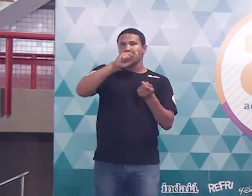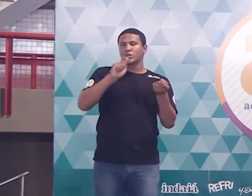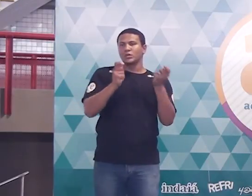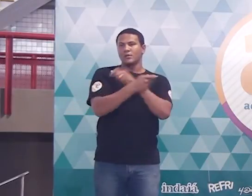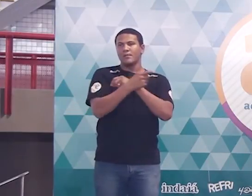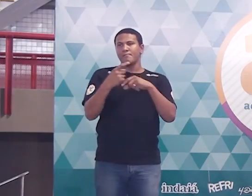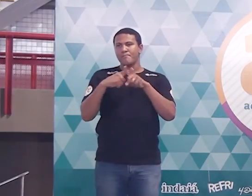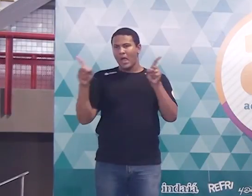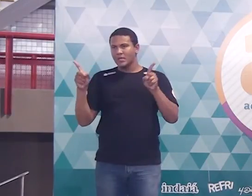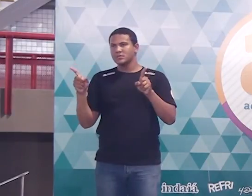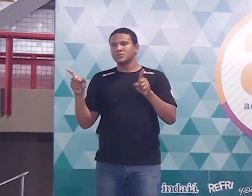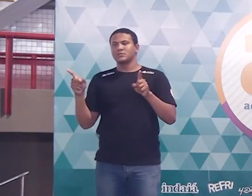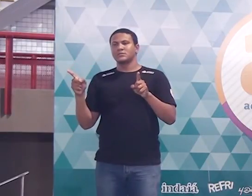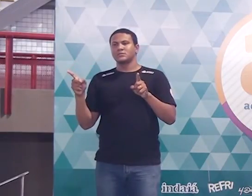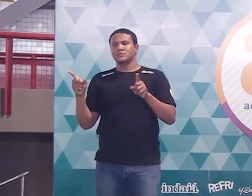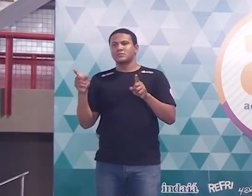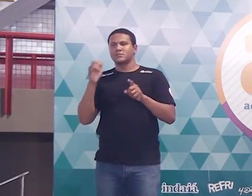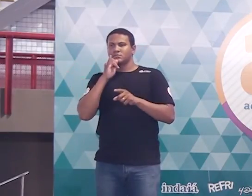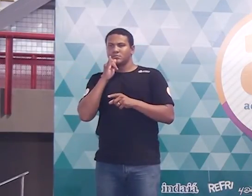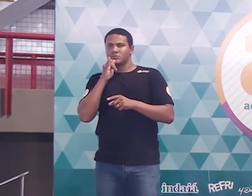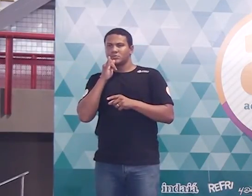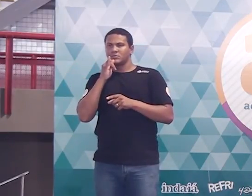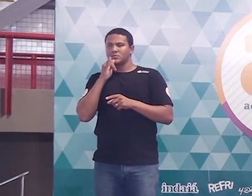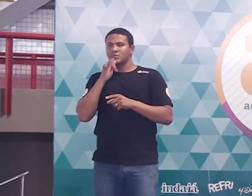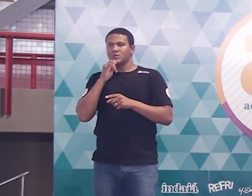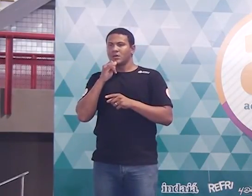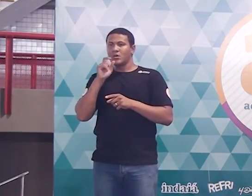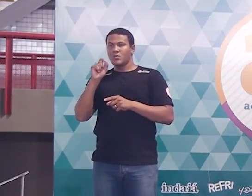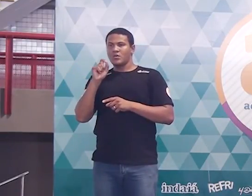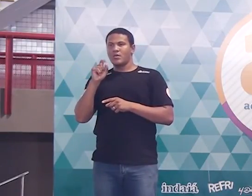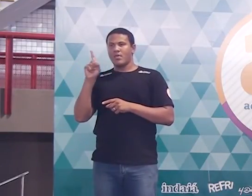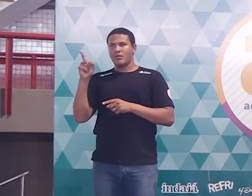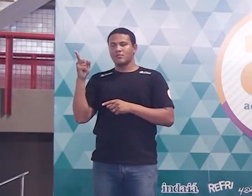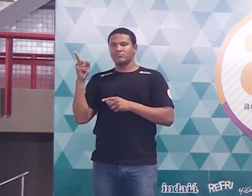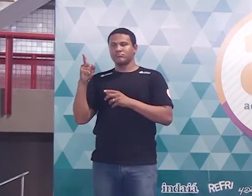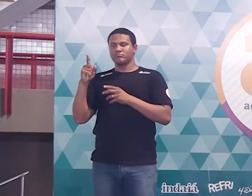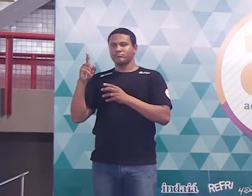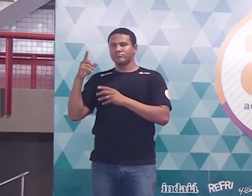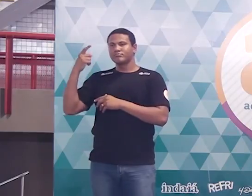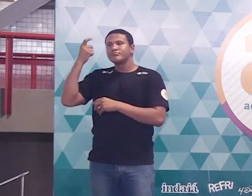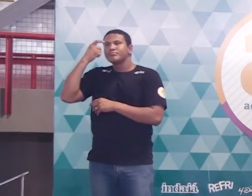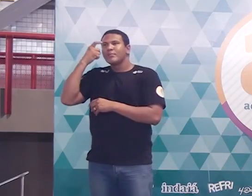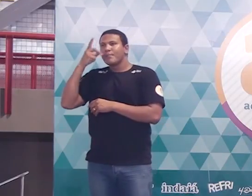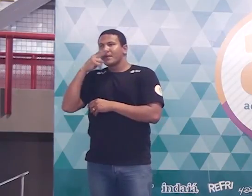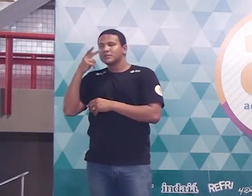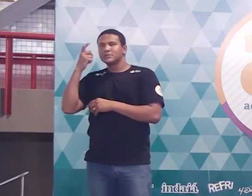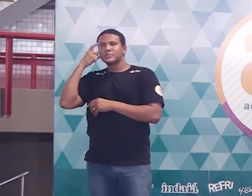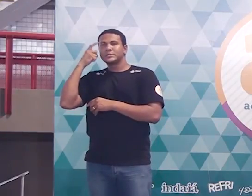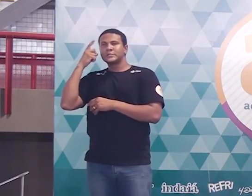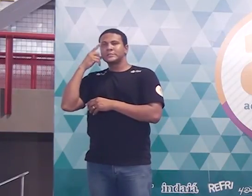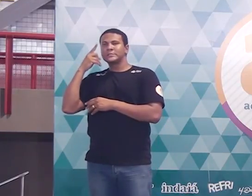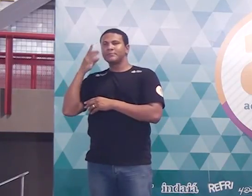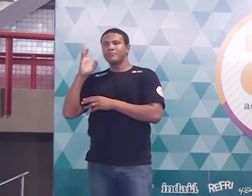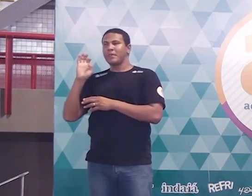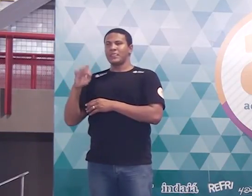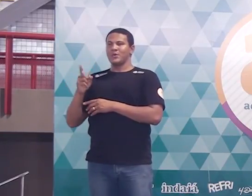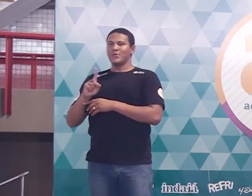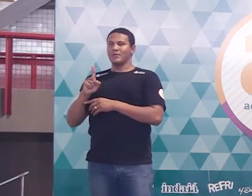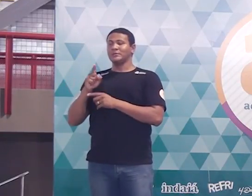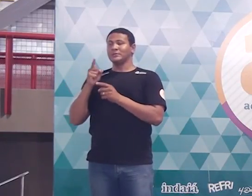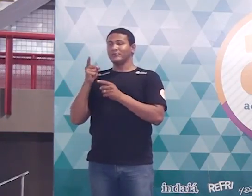grande progresso depende de quem? Dos insensatos. Eu quero dizer que vocês são pessoas